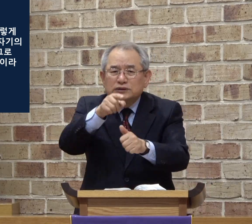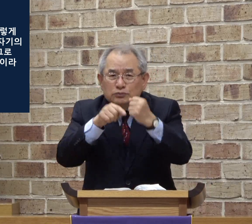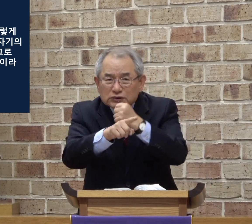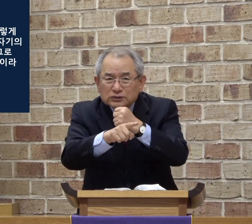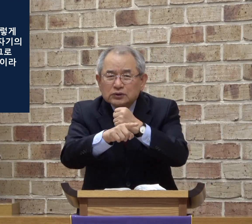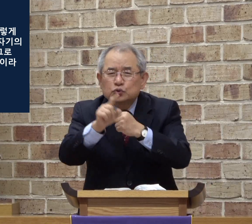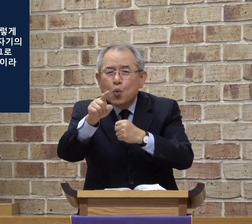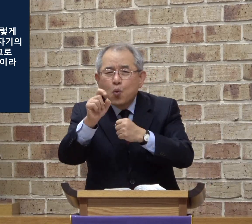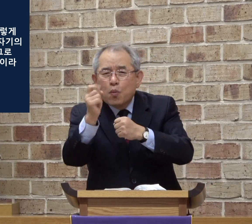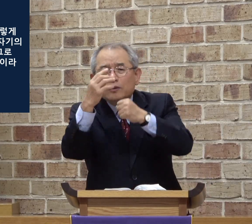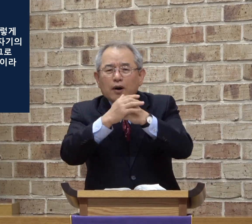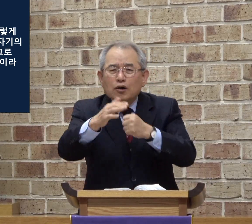독생자를 주셨으니.